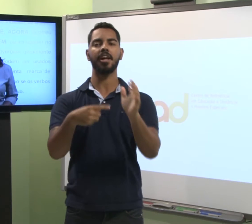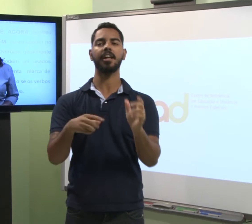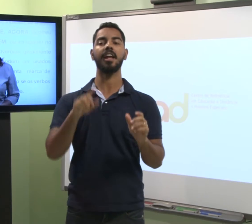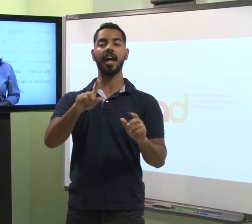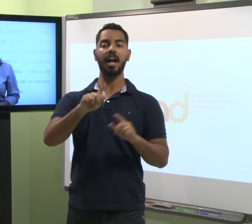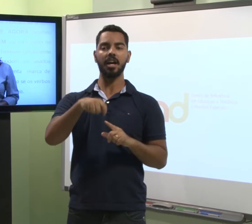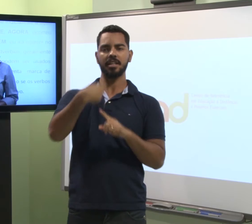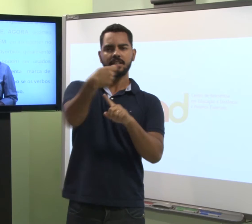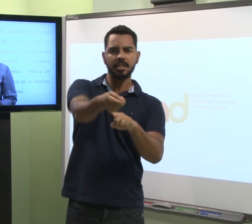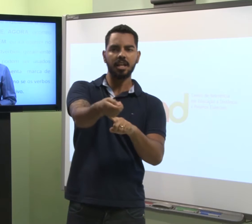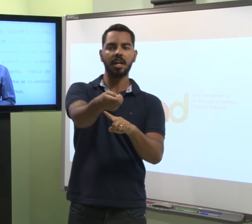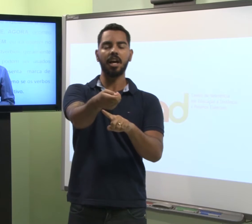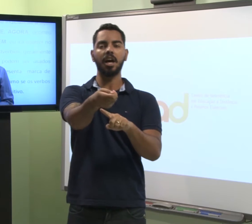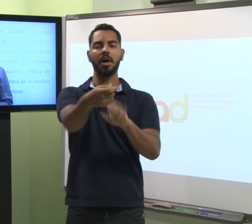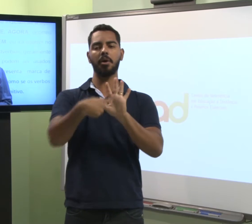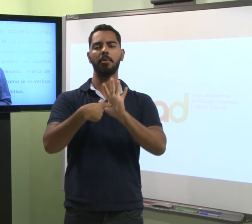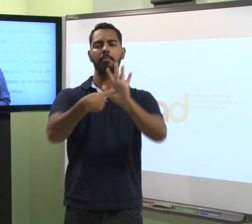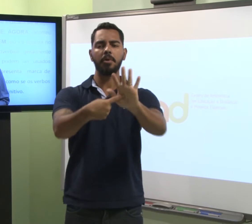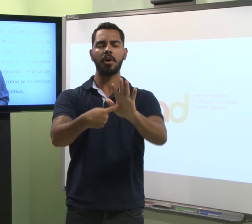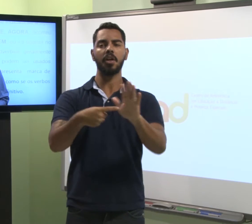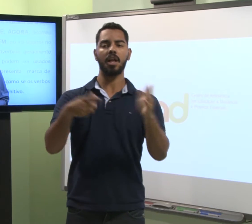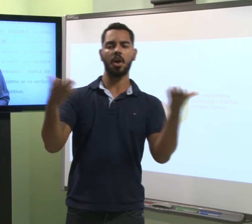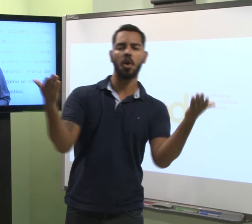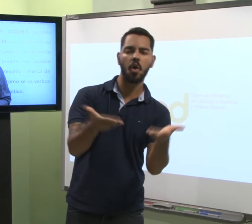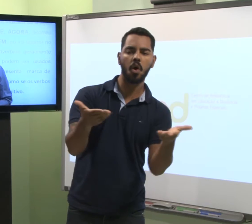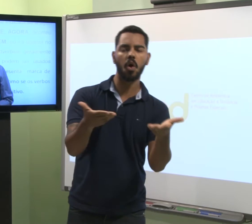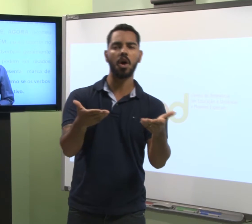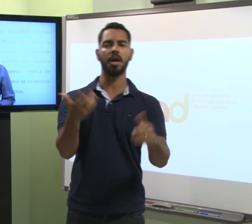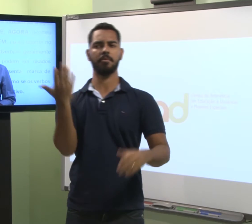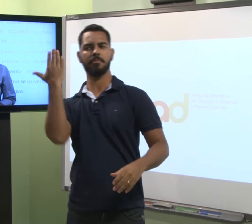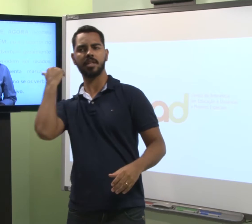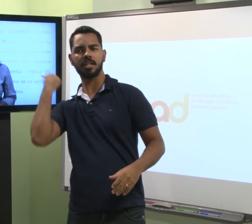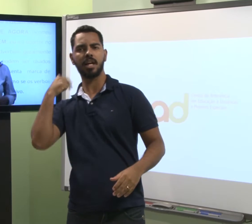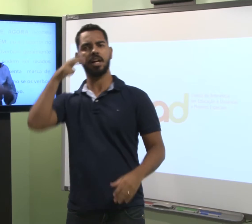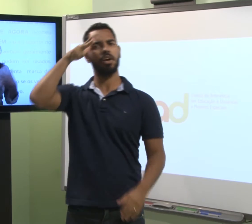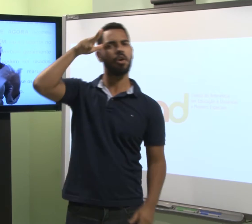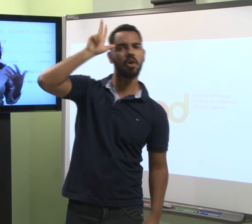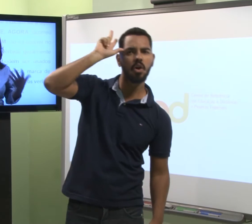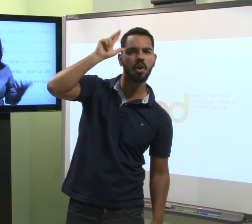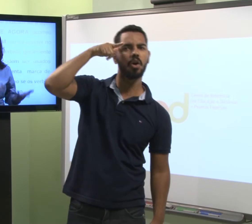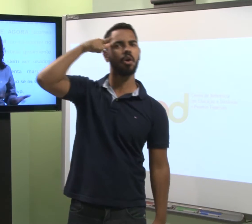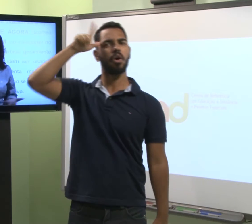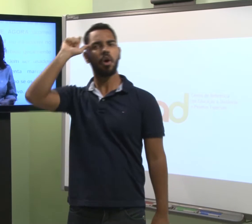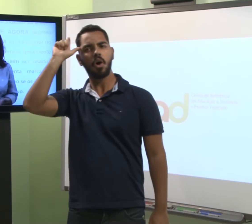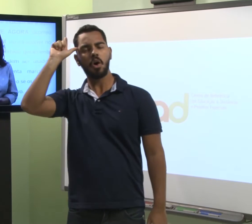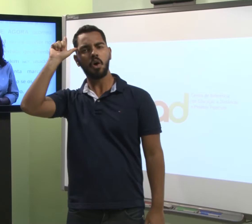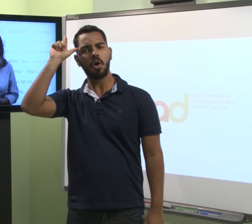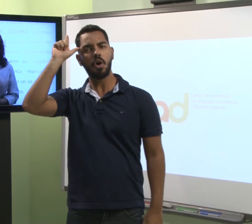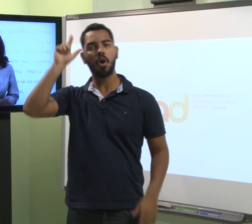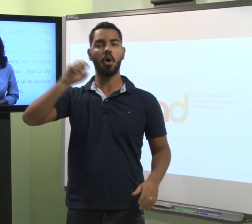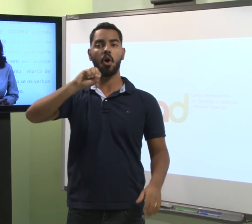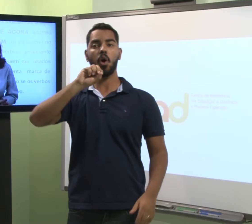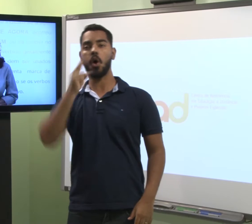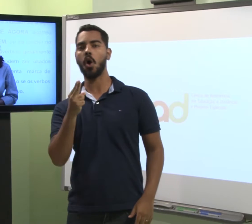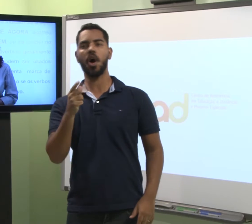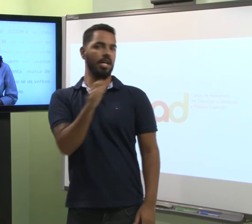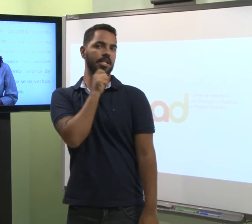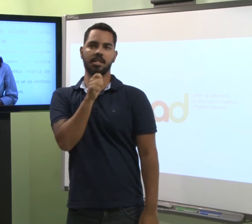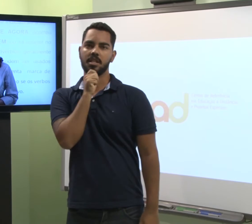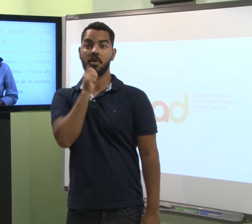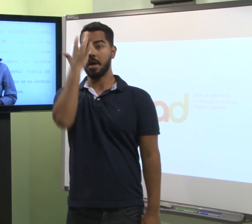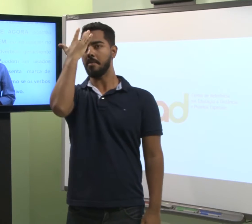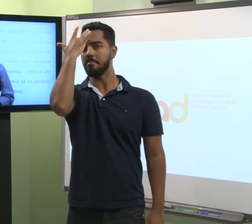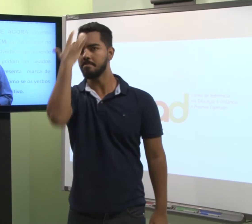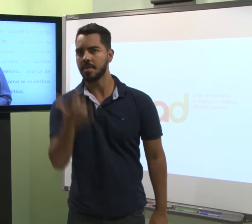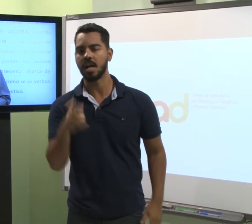o agora, ou ocorreu no passado, o ontem, o anteontem, ou irá acontecer ainda no futuro, o